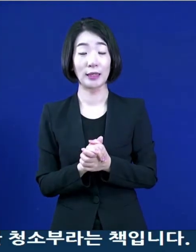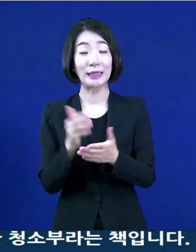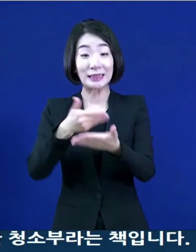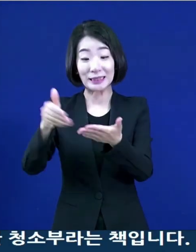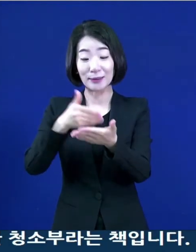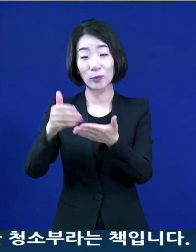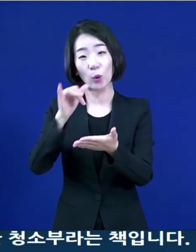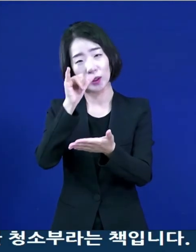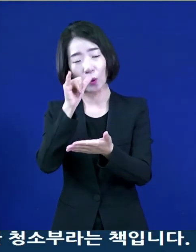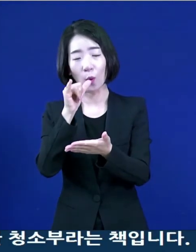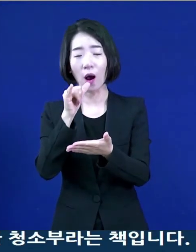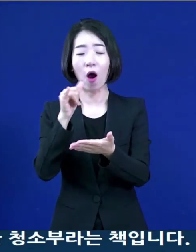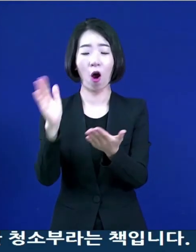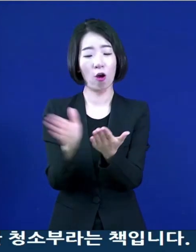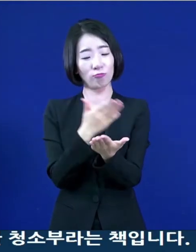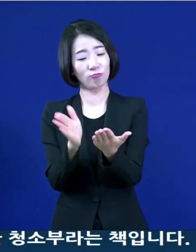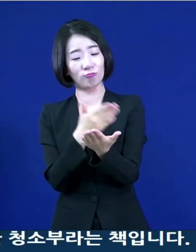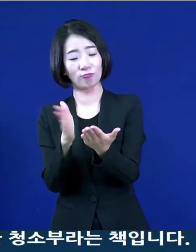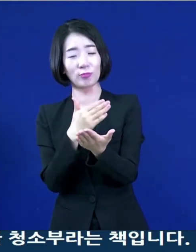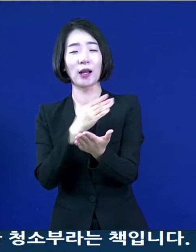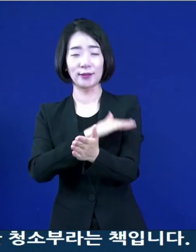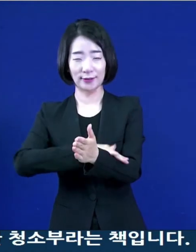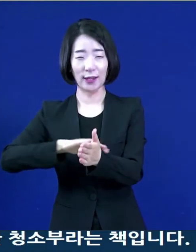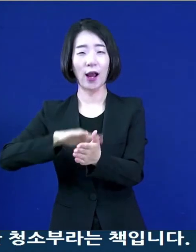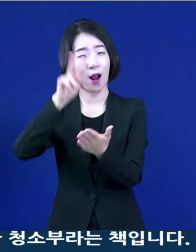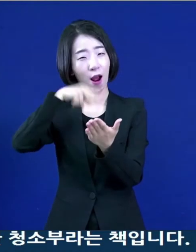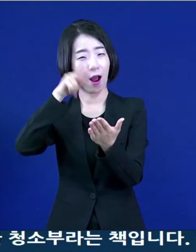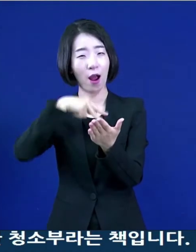있어서 아주 술술술술 넘어갑니다. 독일 사람이